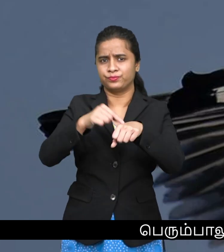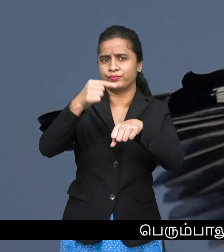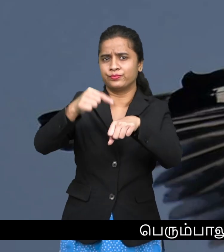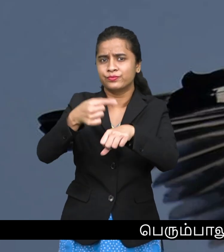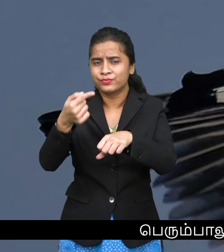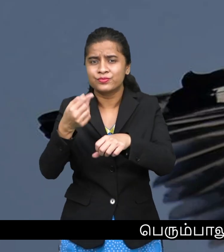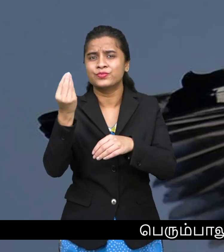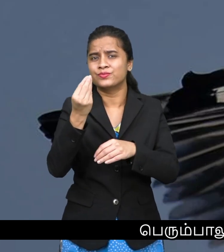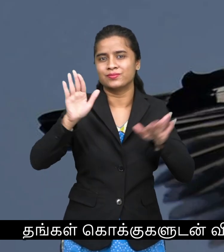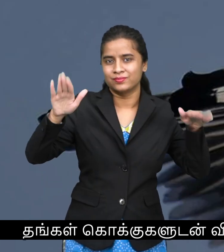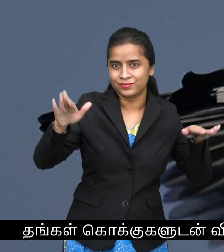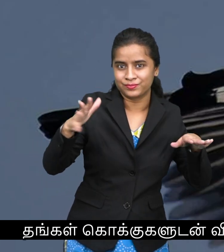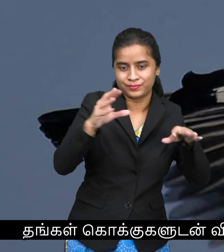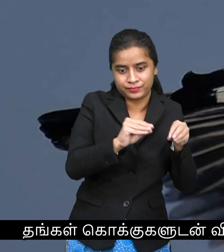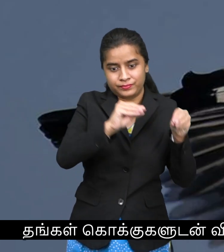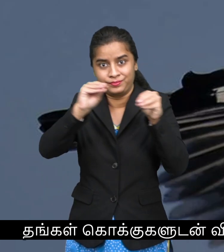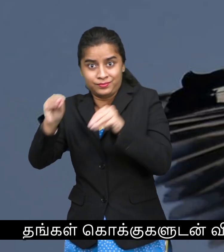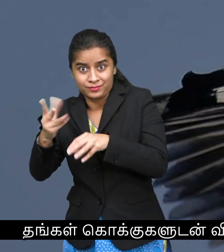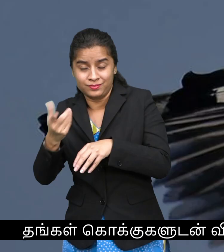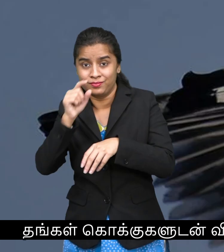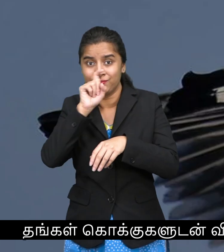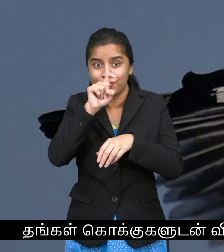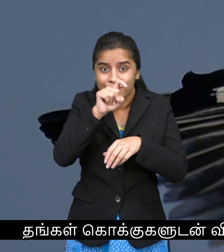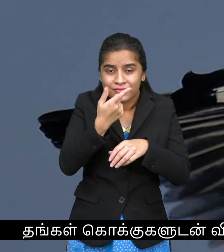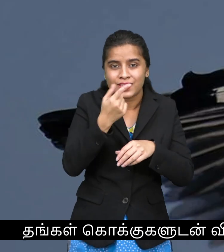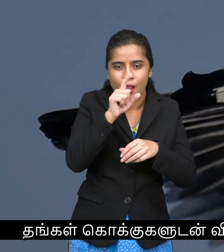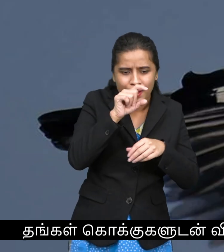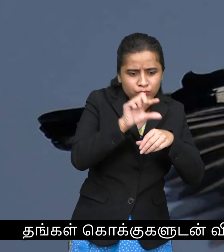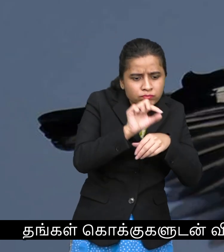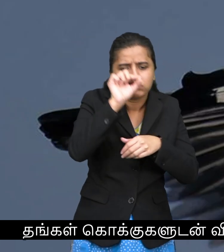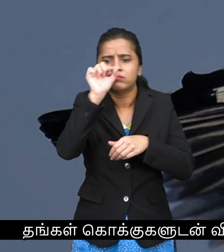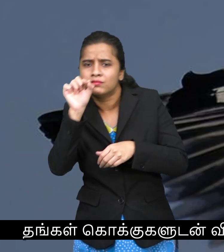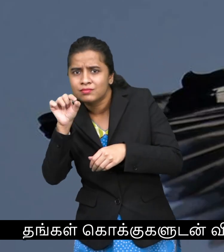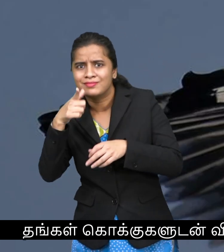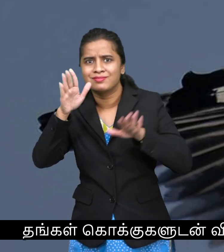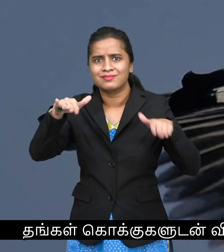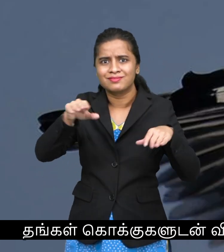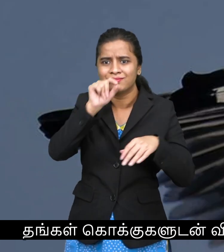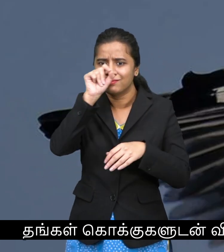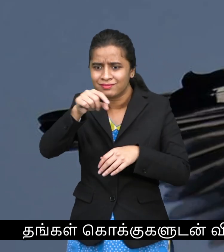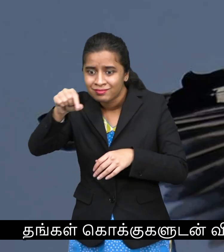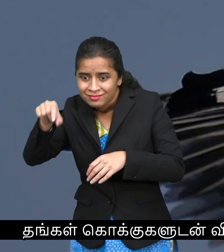பெரும்பாலும் சில பறவைகள் தங்கள் கொக்குகளுடன் விதைகளை எடுத்து செல்கின்றன.